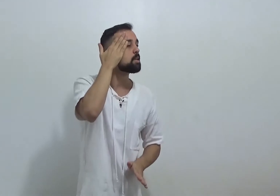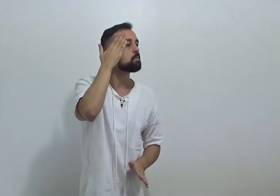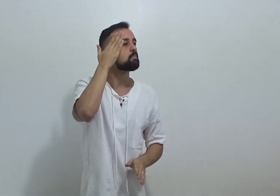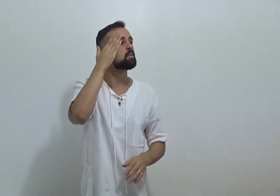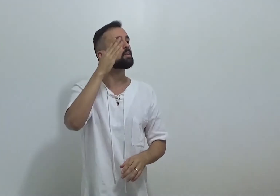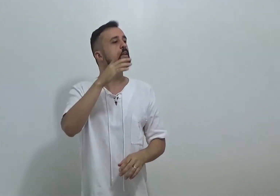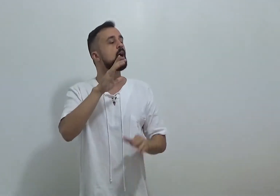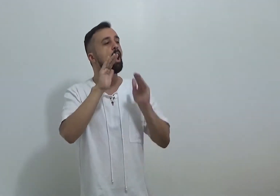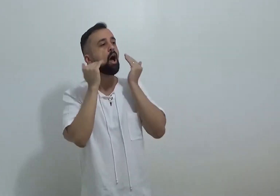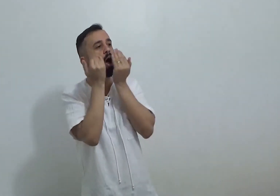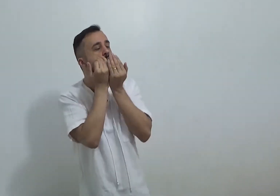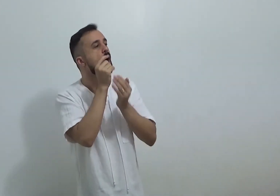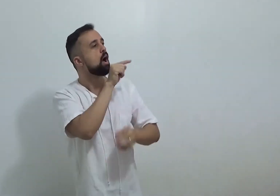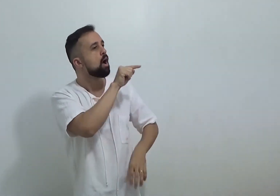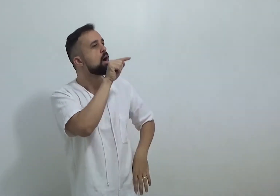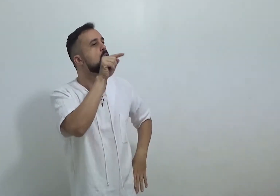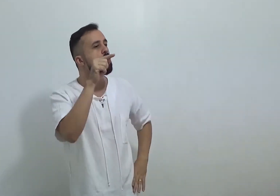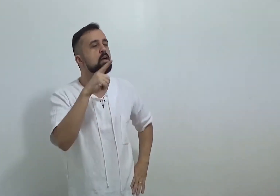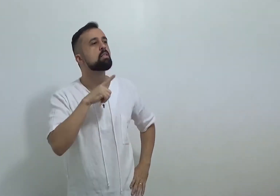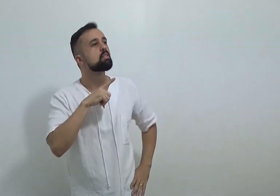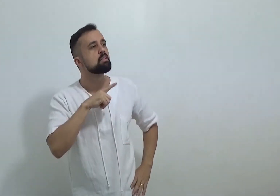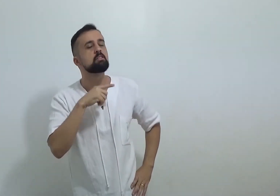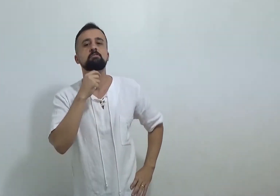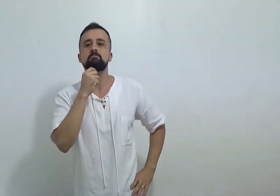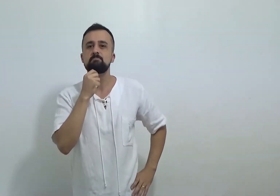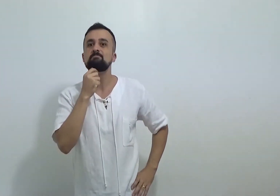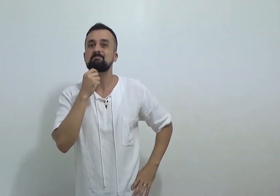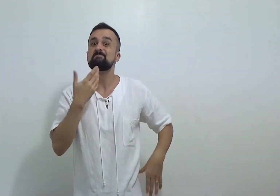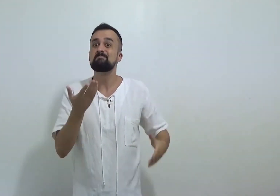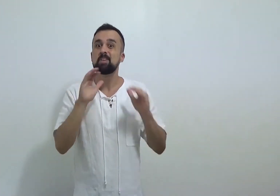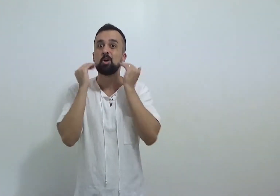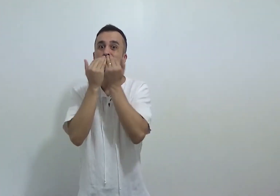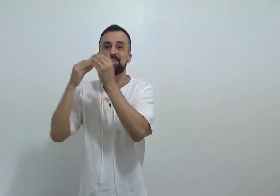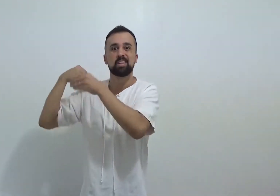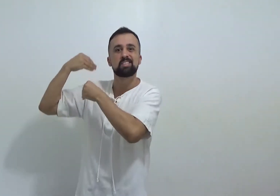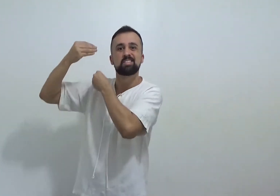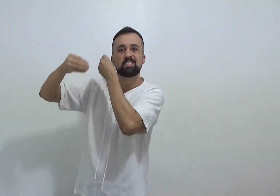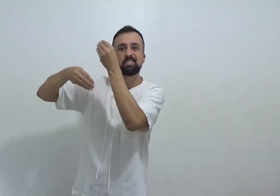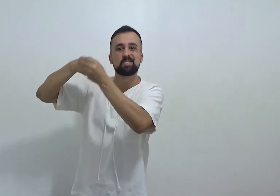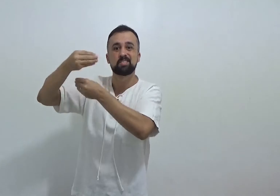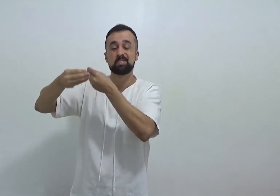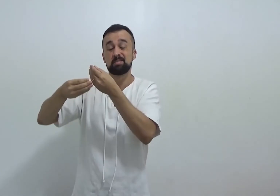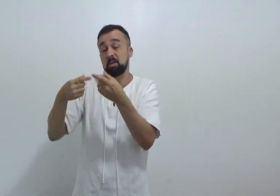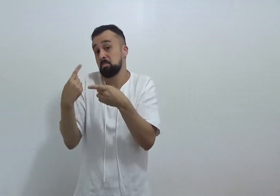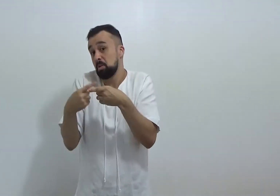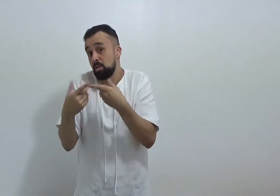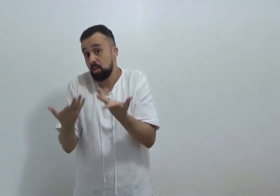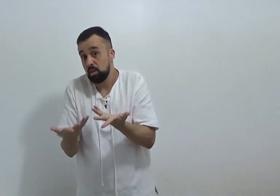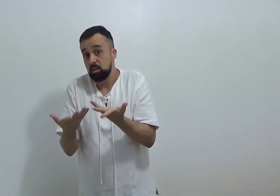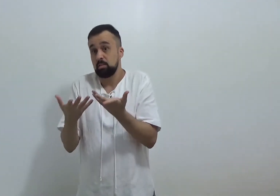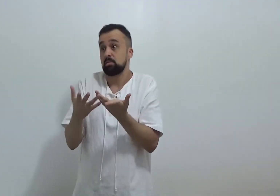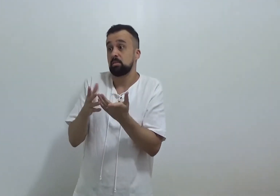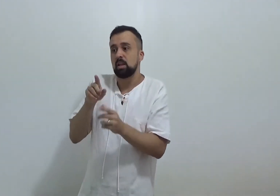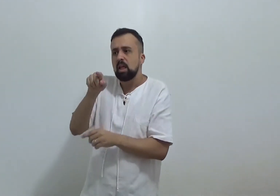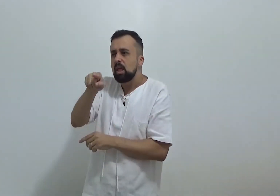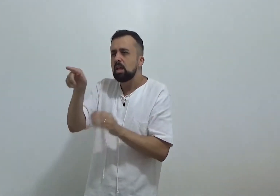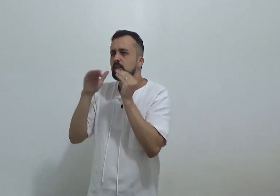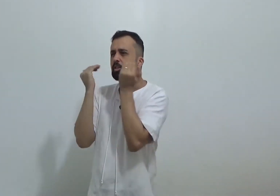perspectiva própria. E essa é exatamente a importância de conhecermos, de sabermos